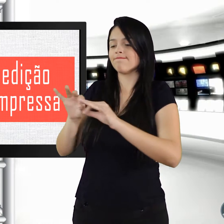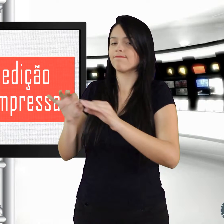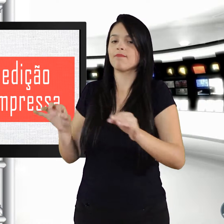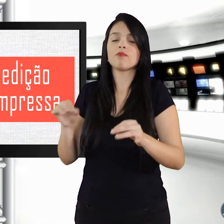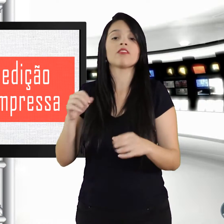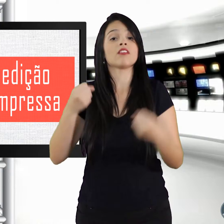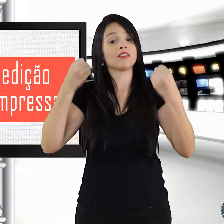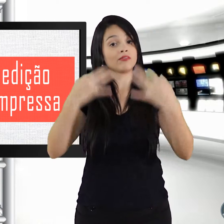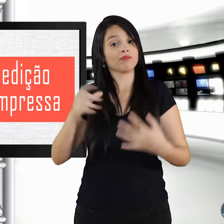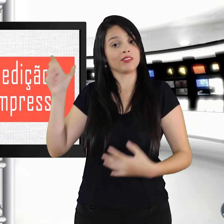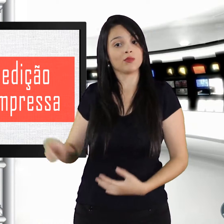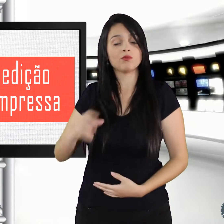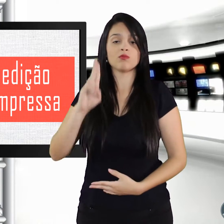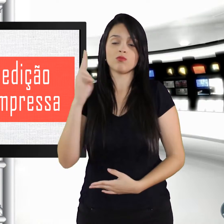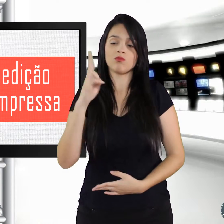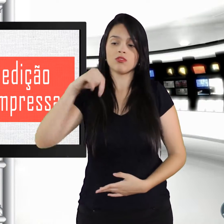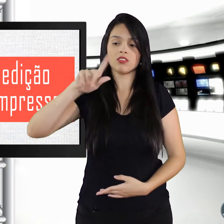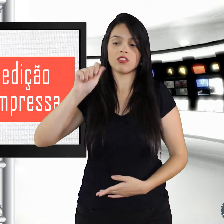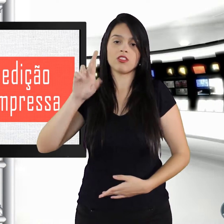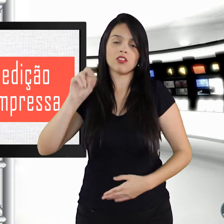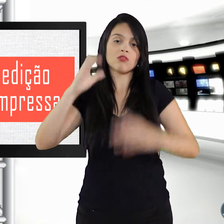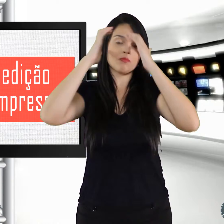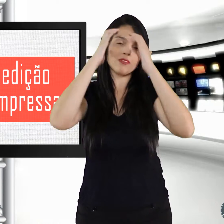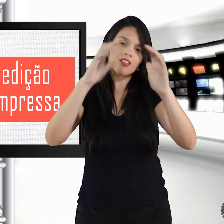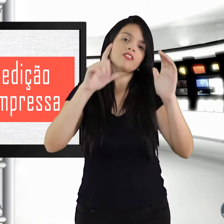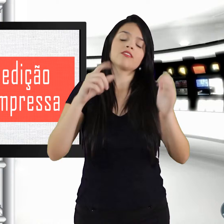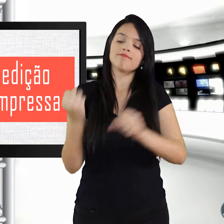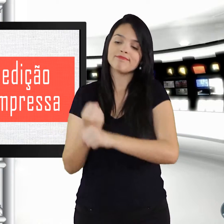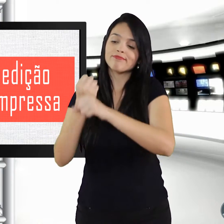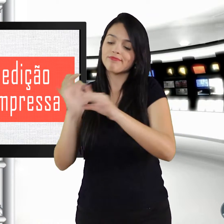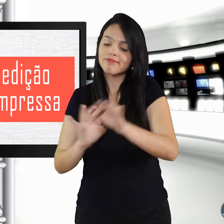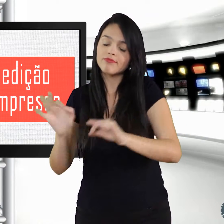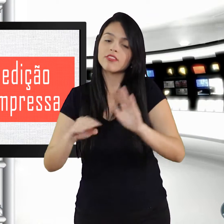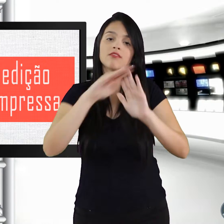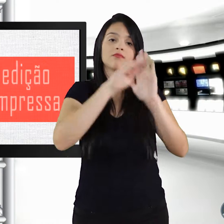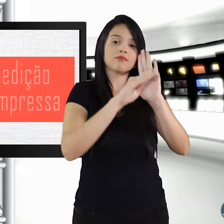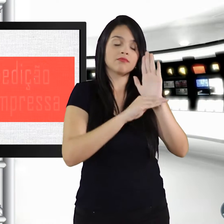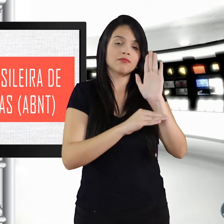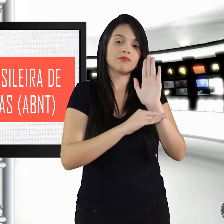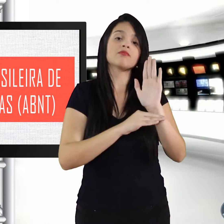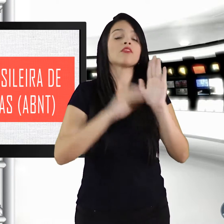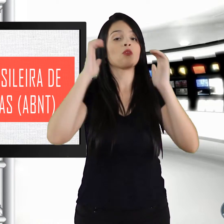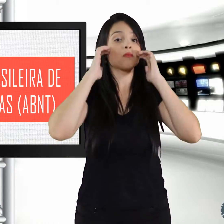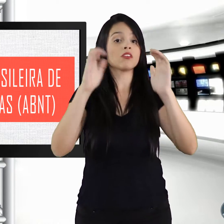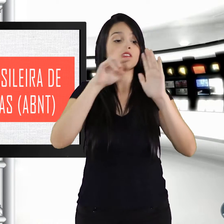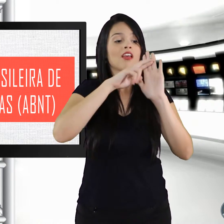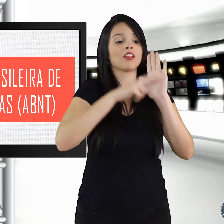Húngaro, seguem as normas estabelecidas pela Associação Brasileira de Normas e Técnicas, ABNT. Desse